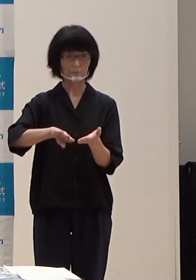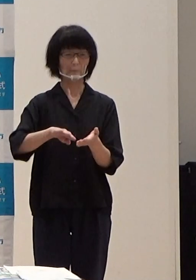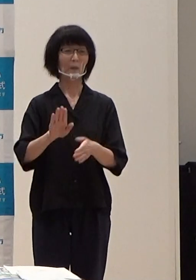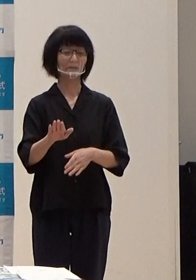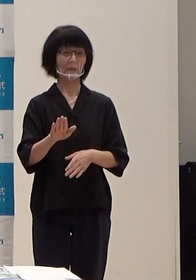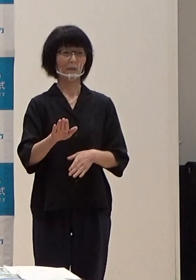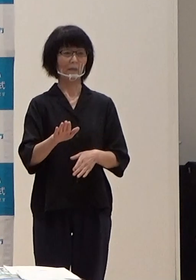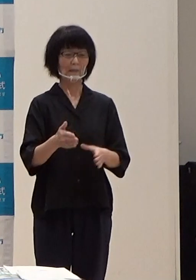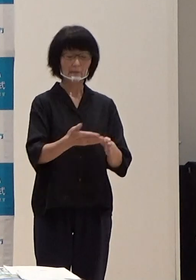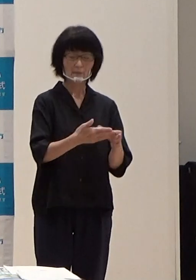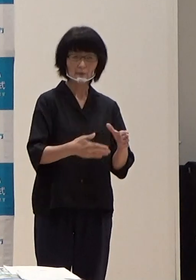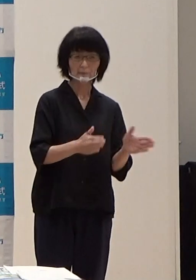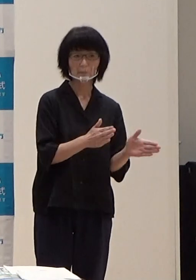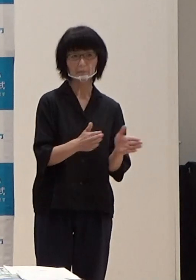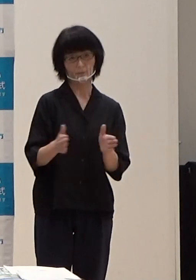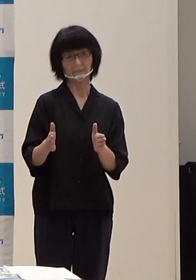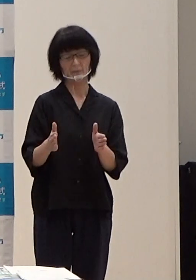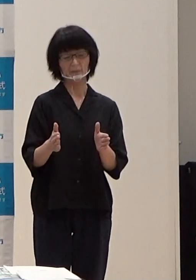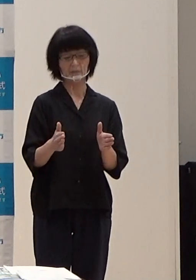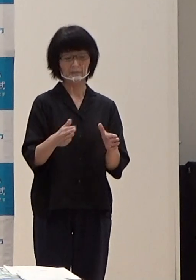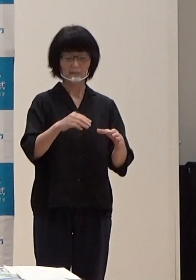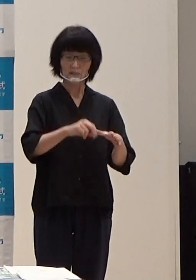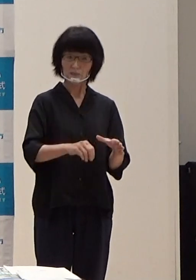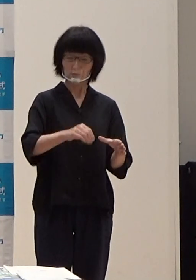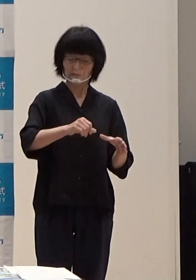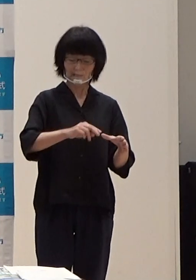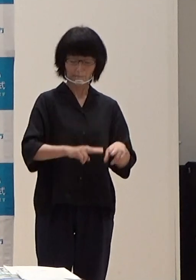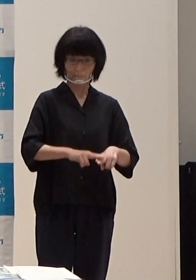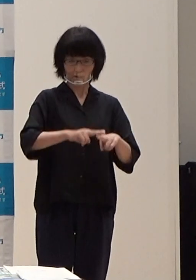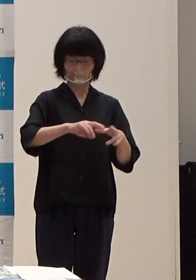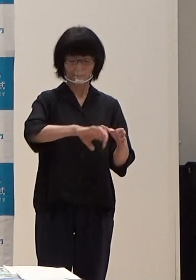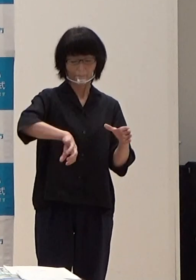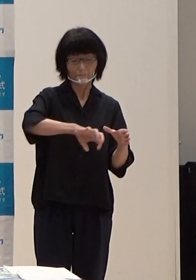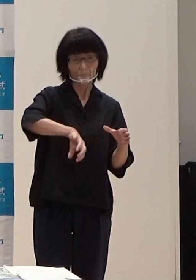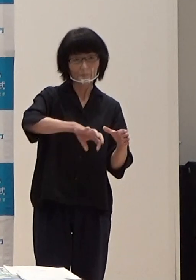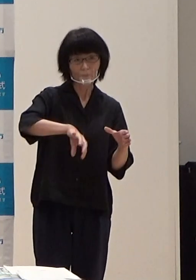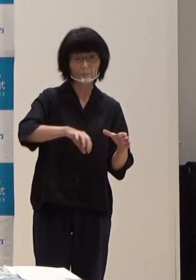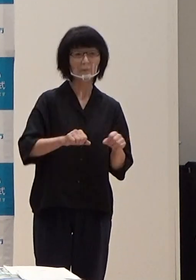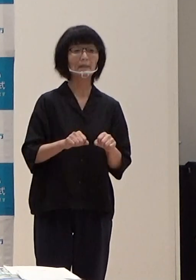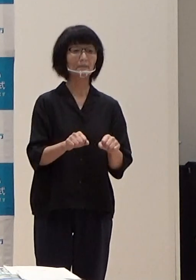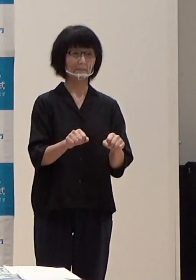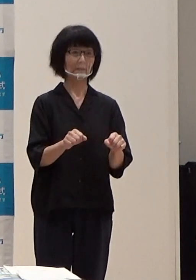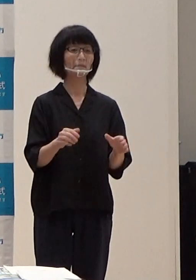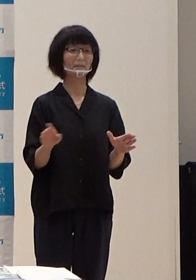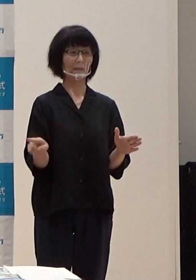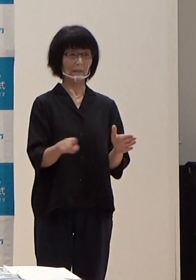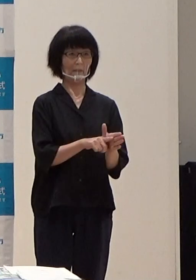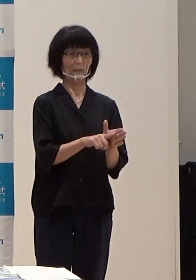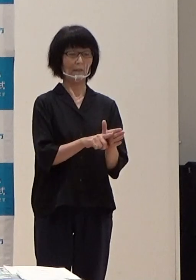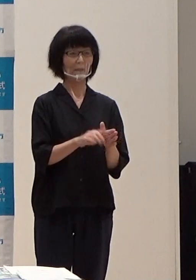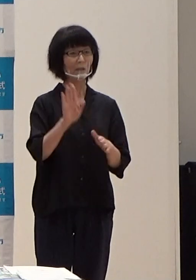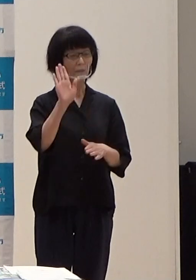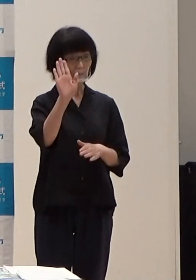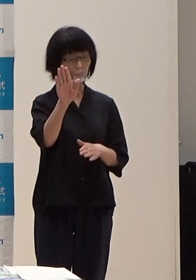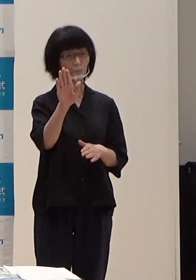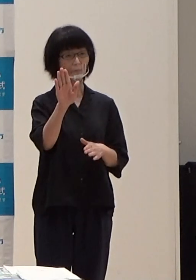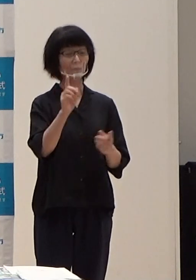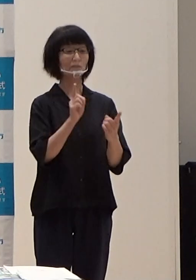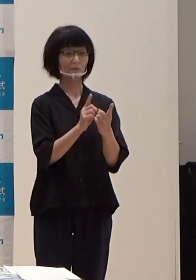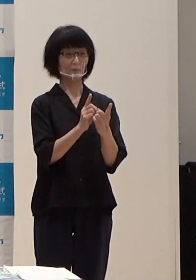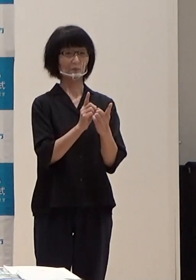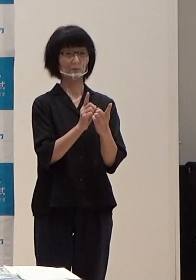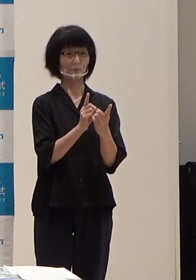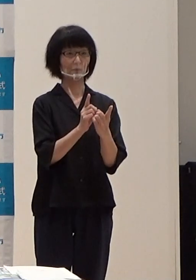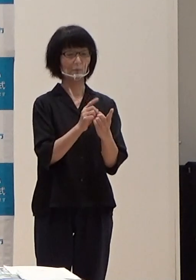の整備を浚渫工事に努めてまいりまして、その後今後の対象としましては、ここ